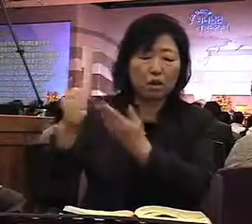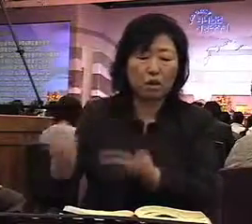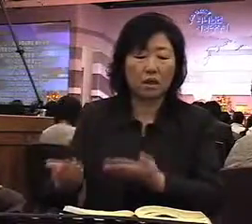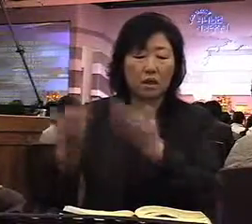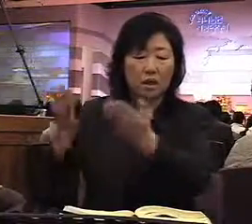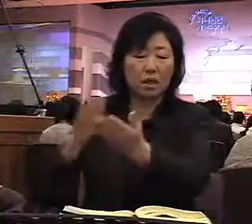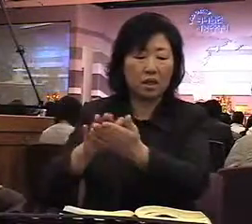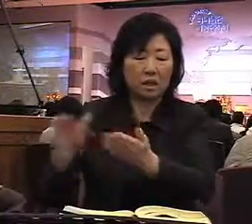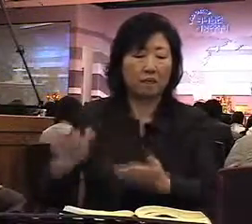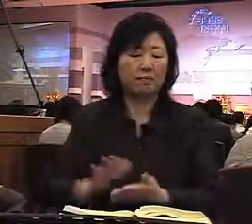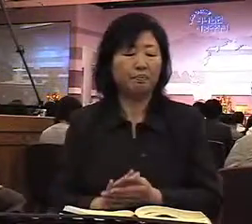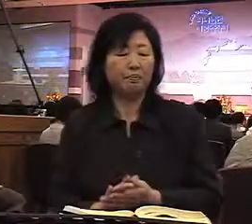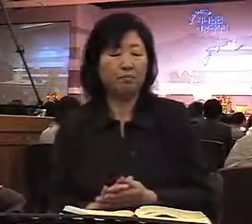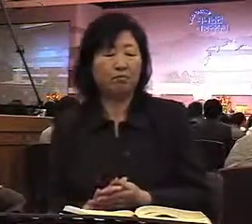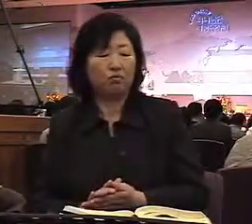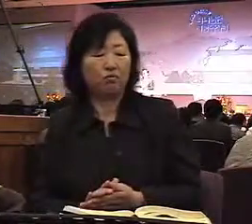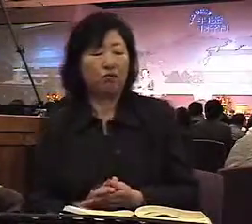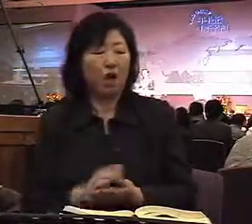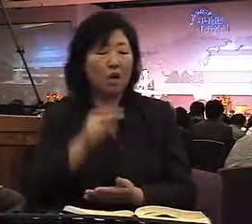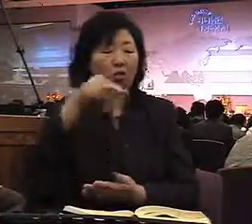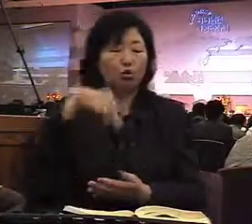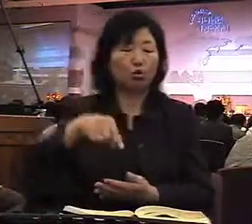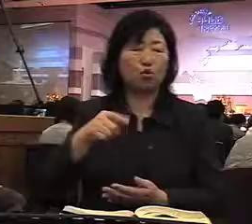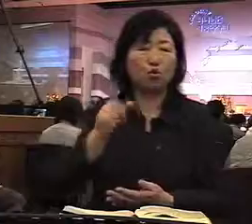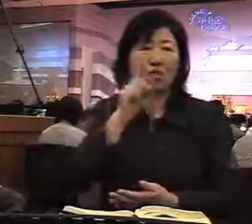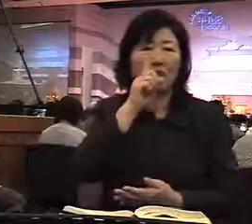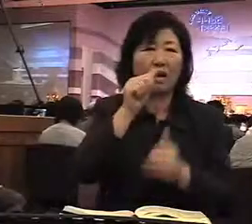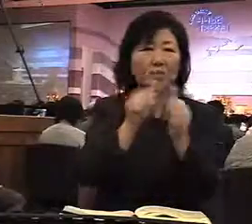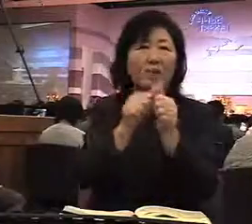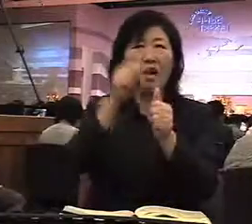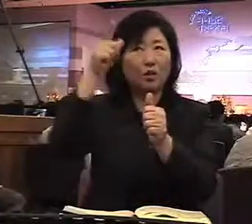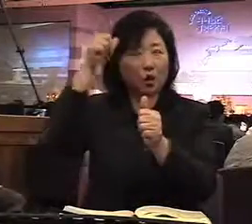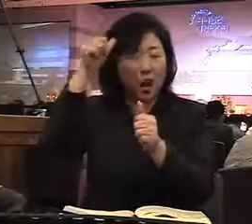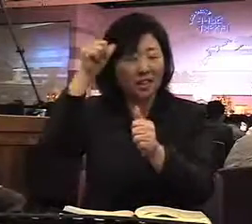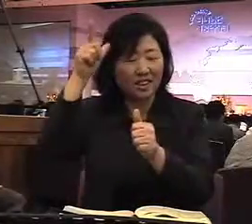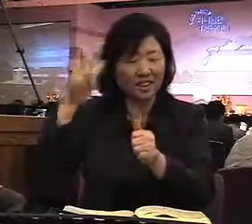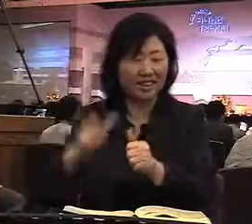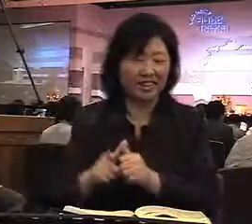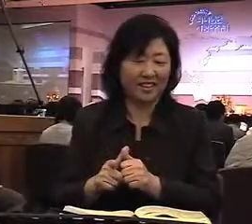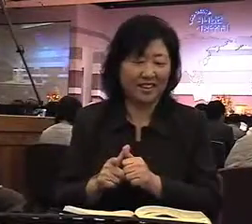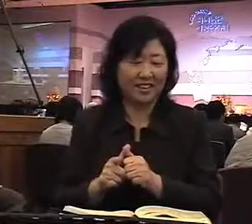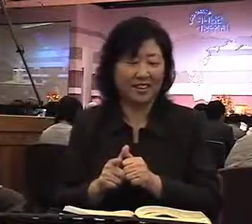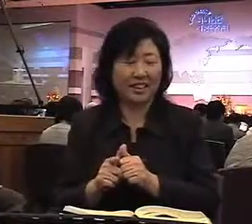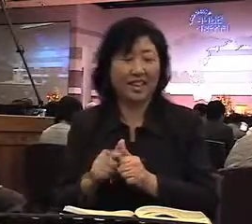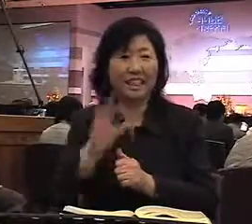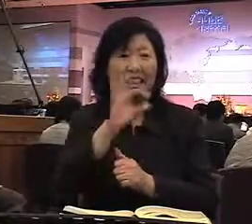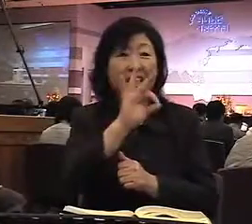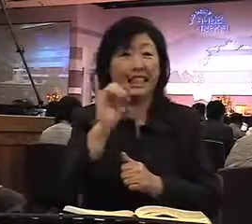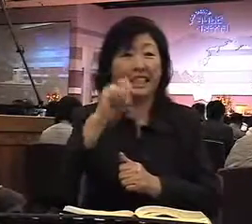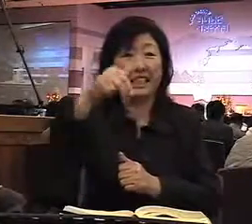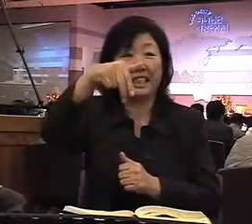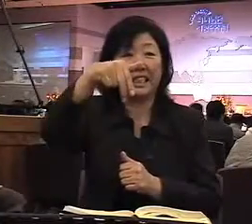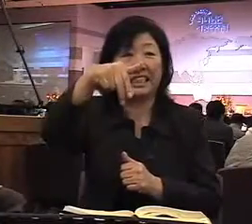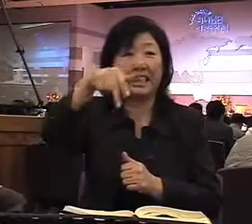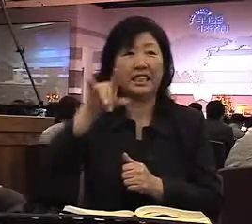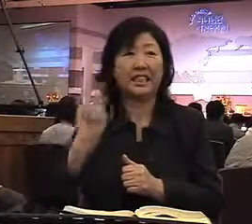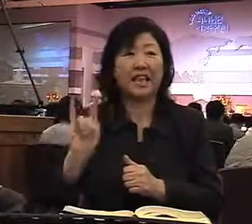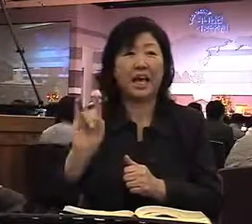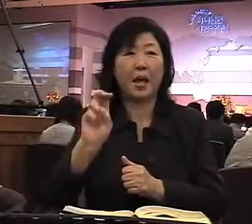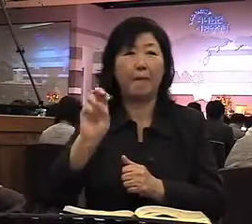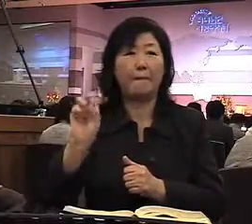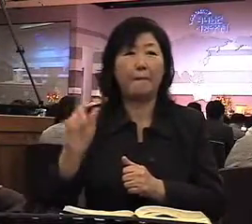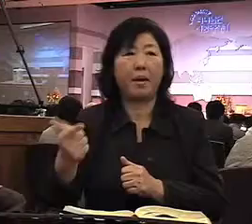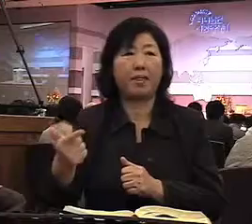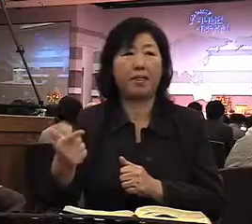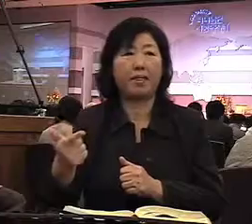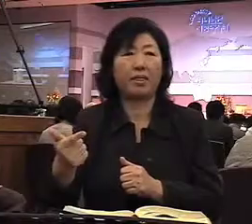아멘. 기도라는 신비 제목으로 말씀을 전해주실 이재환 선교사님은 참 그